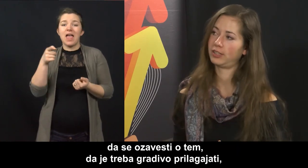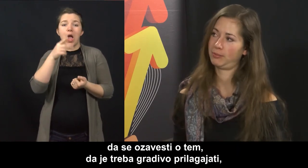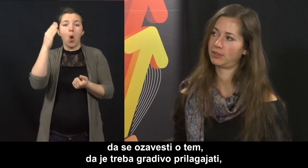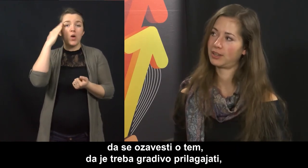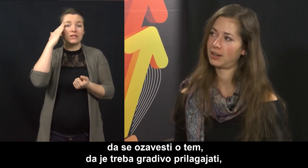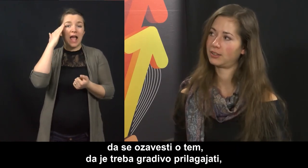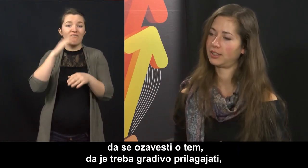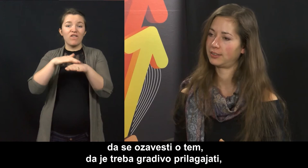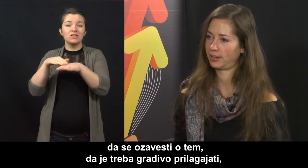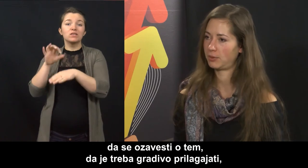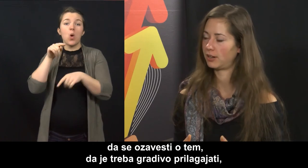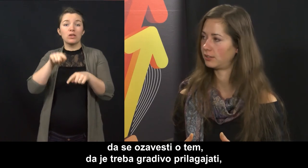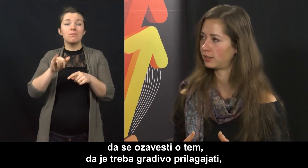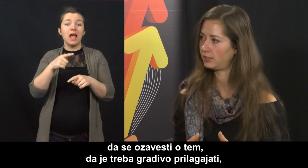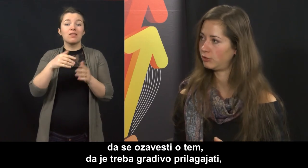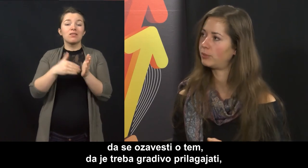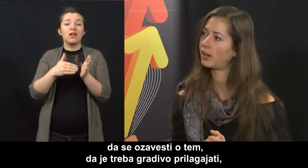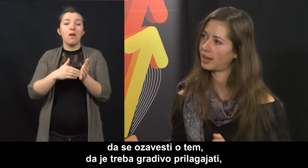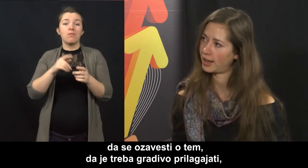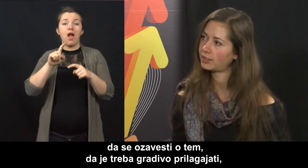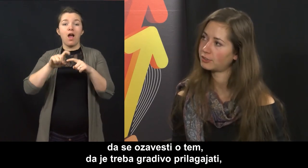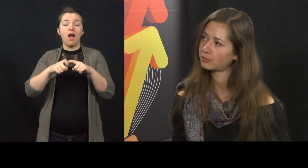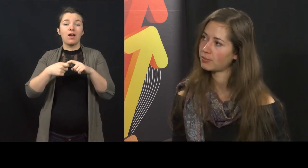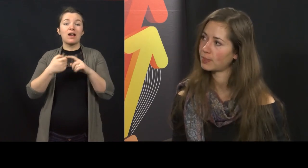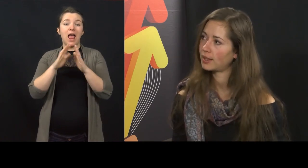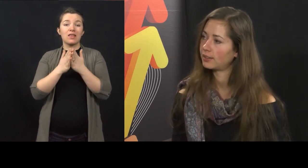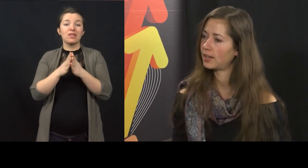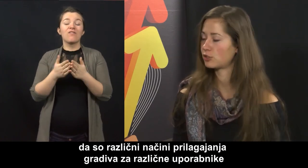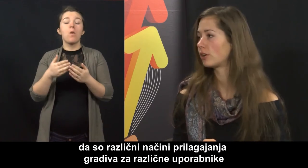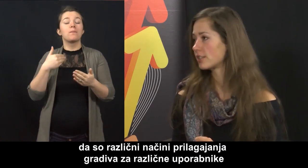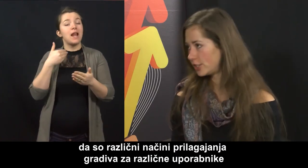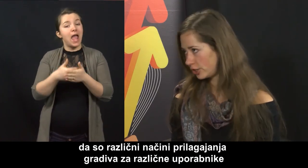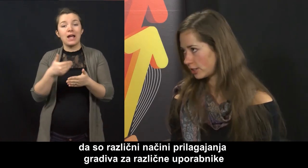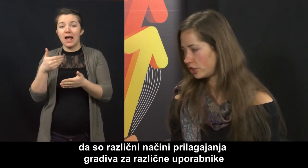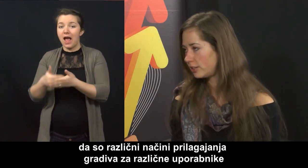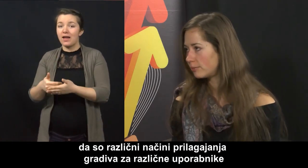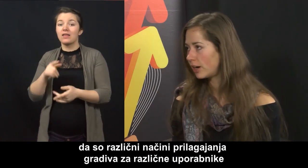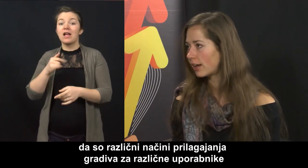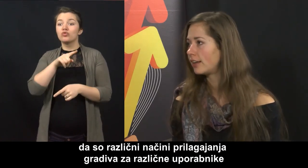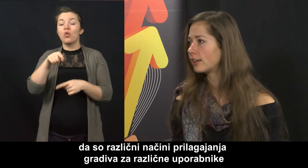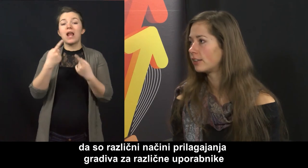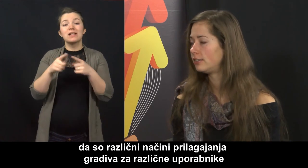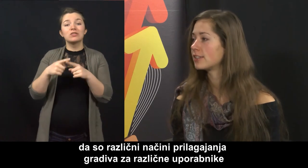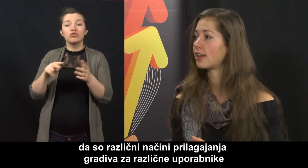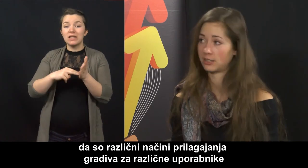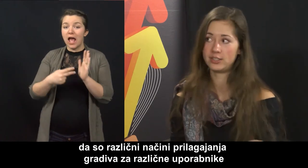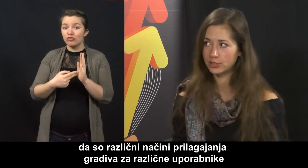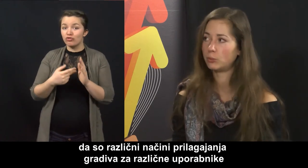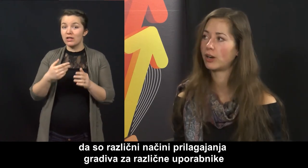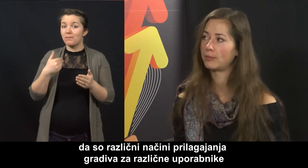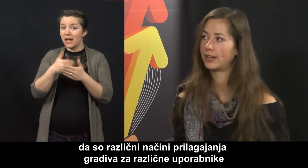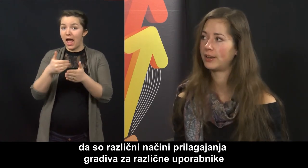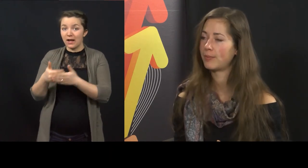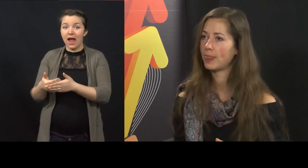ozavesti o tem, da je treba gradivo prilagajati, da so različni načini prilagajanja gradiva za